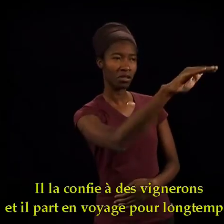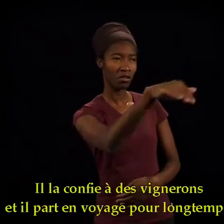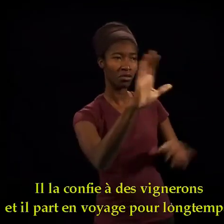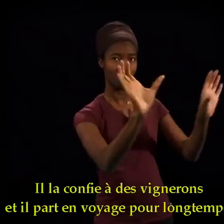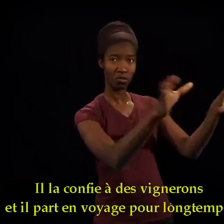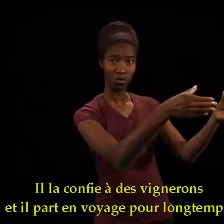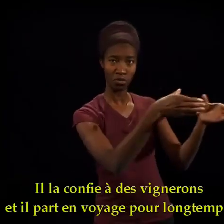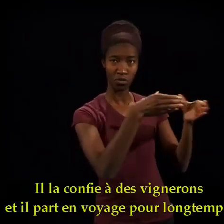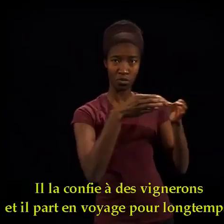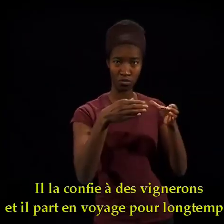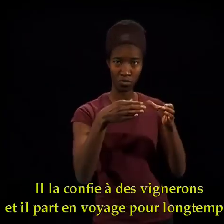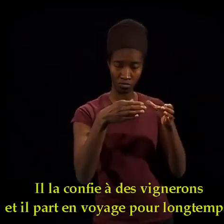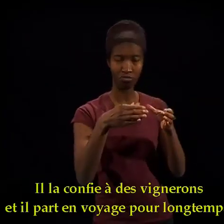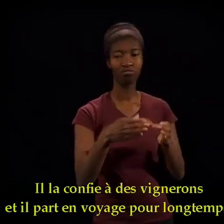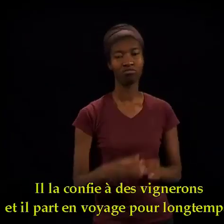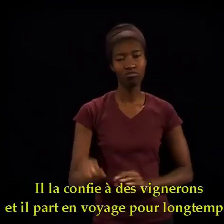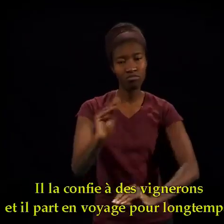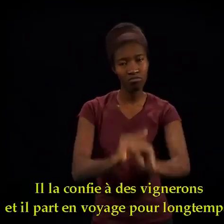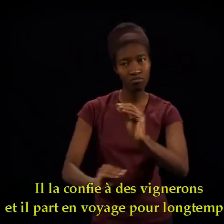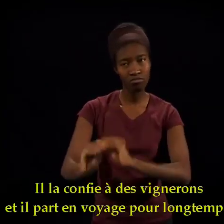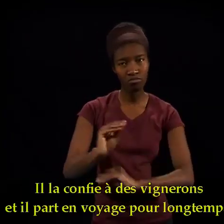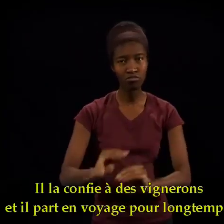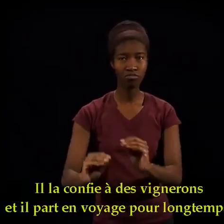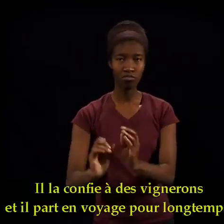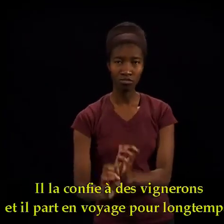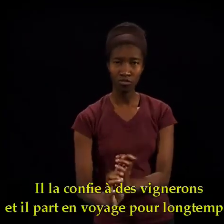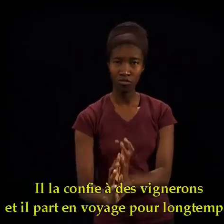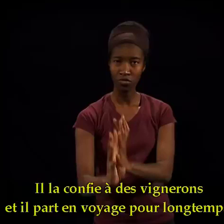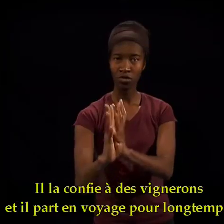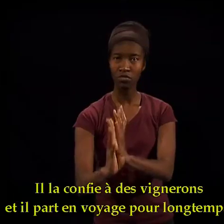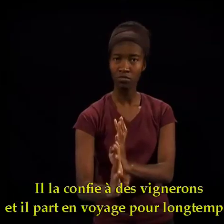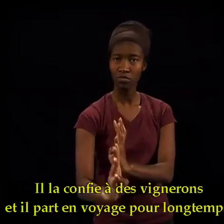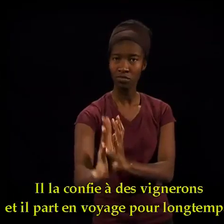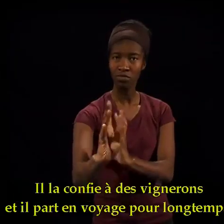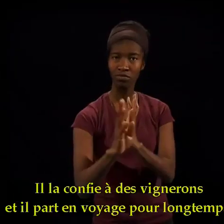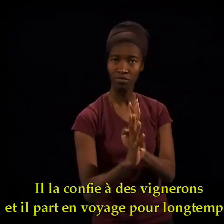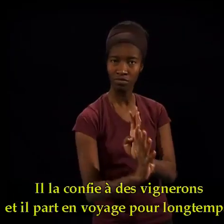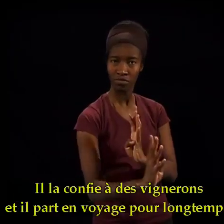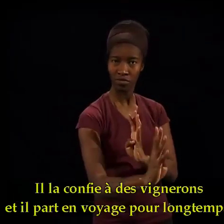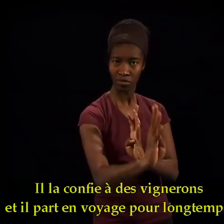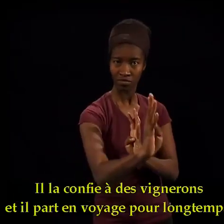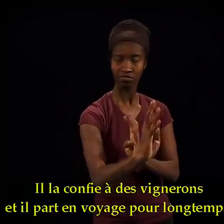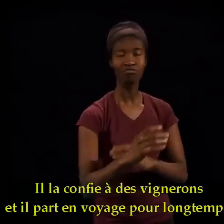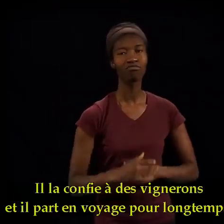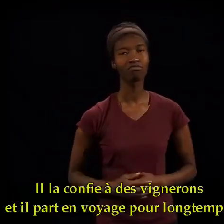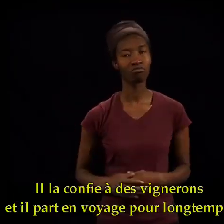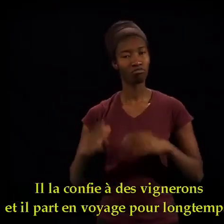Il la confie à des vignerons et il part en voyage pour longtemps.